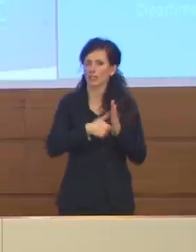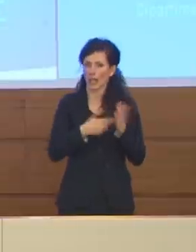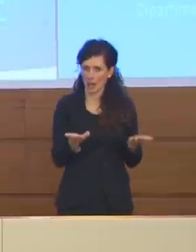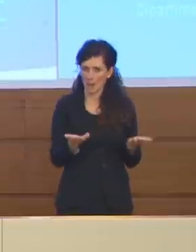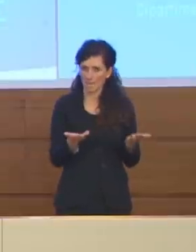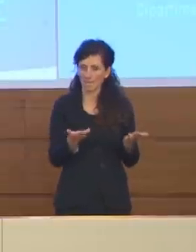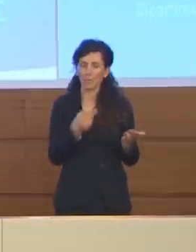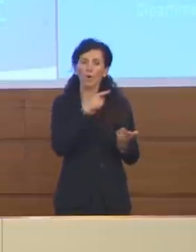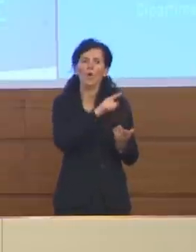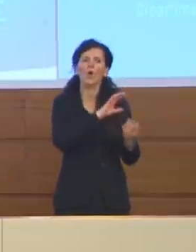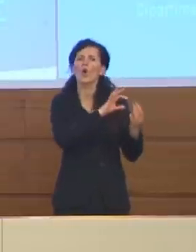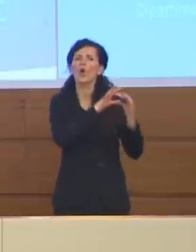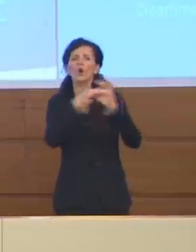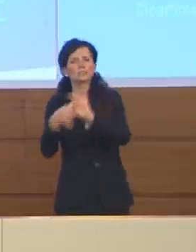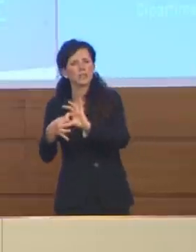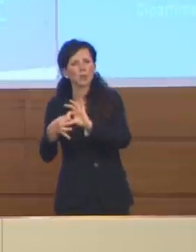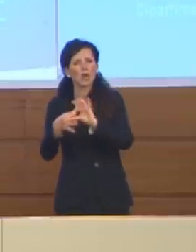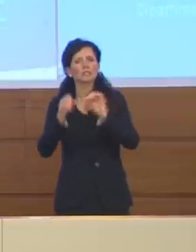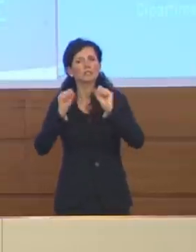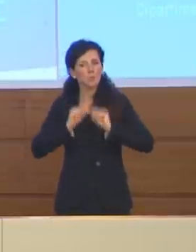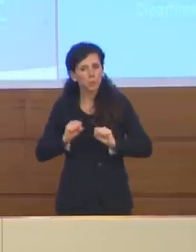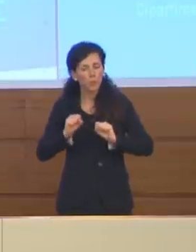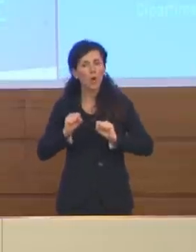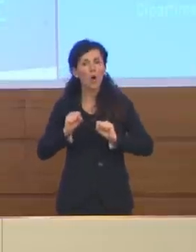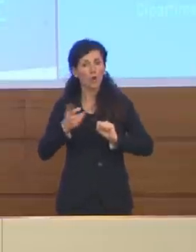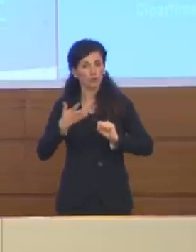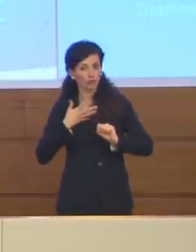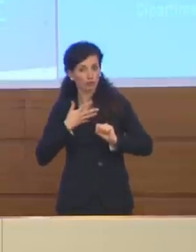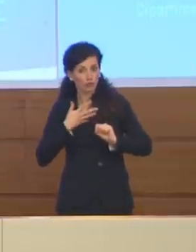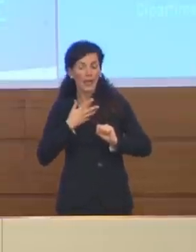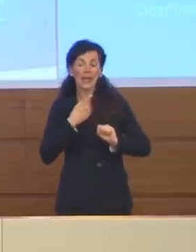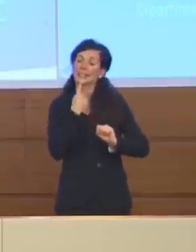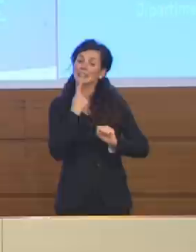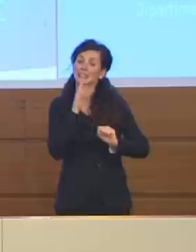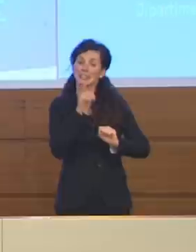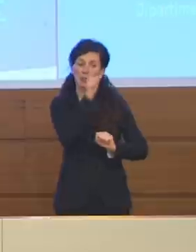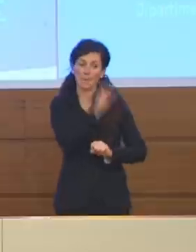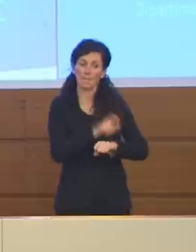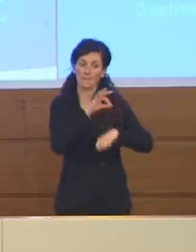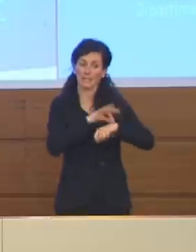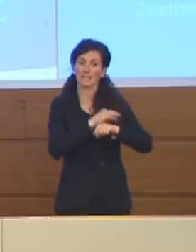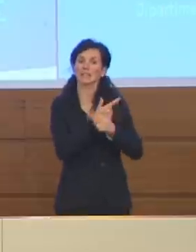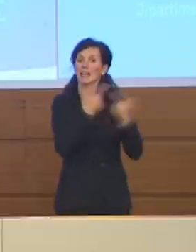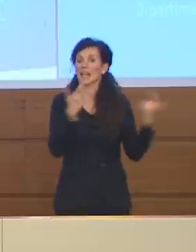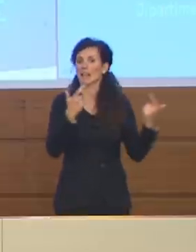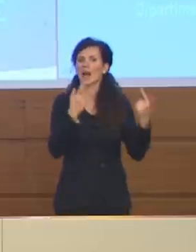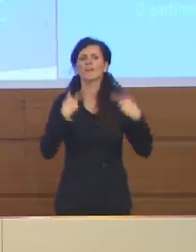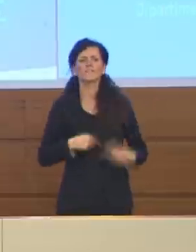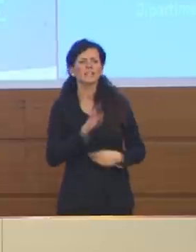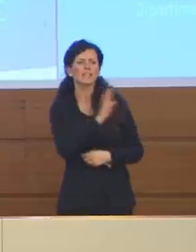conseguenze che possono restare sempre nei casi più gravi per la vita normale di questi pazienti